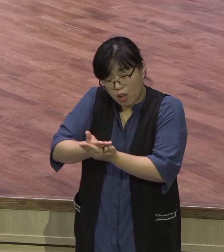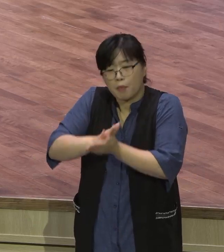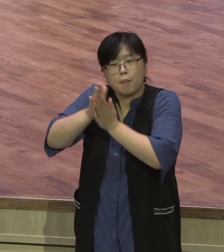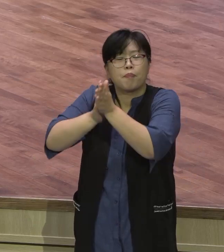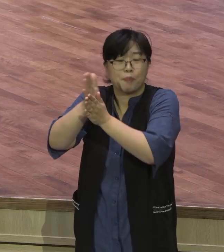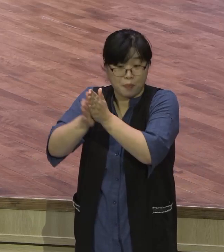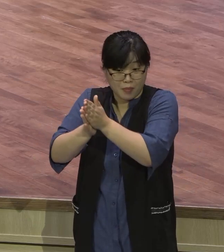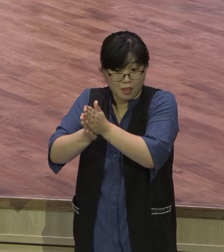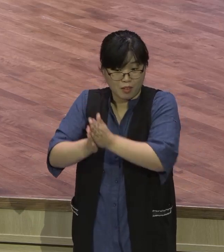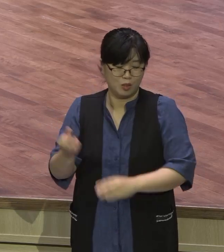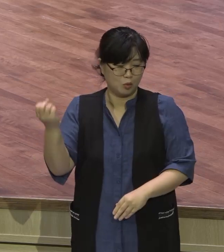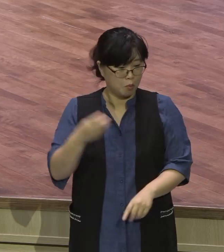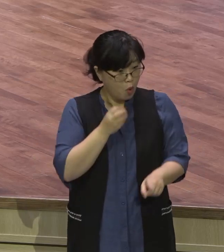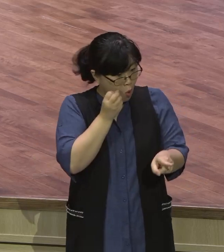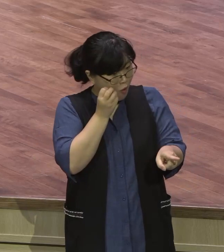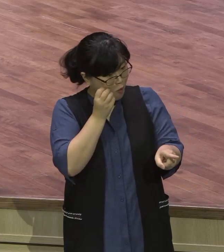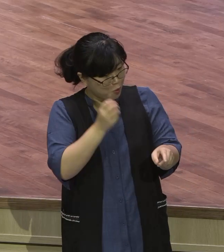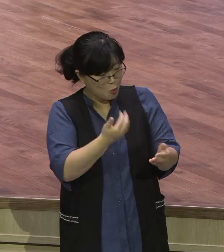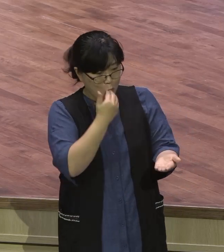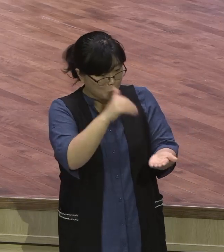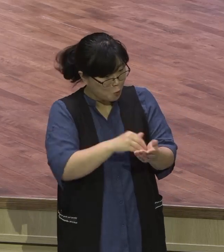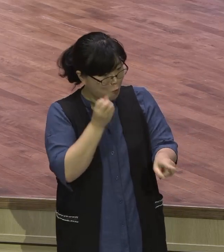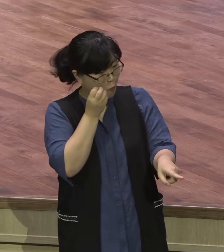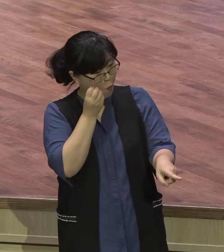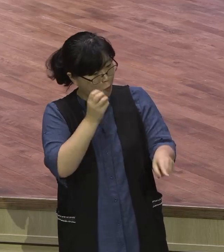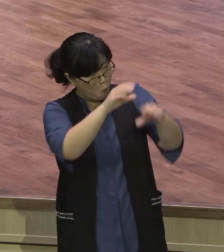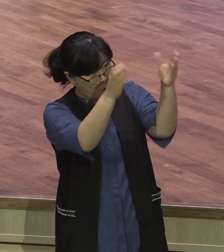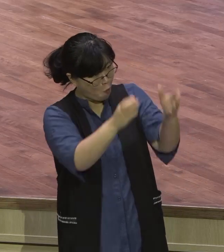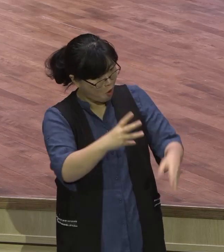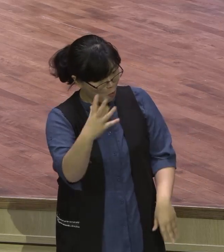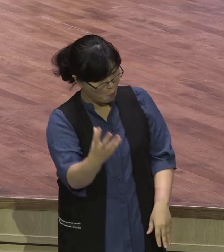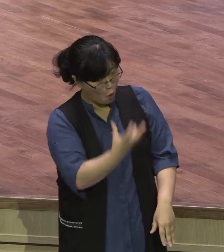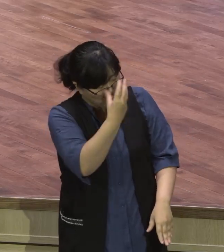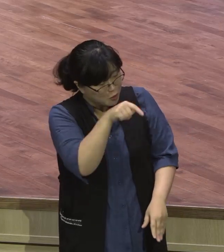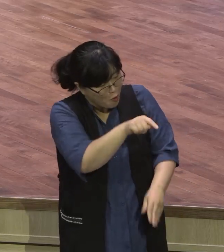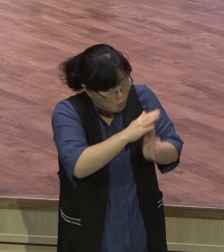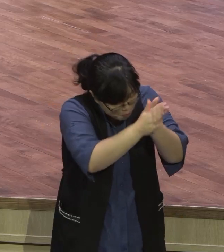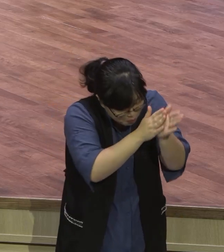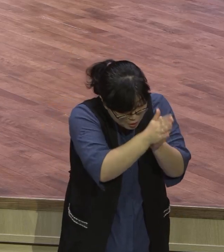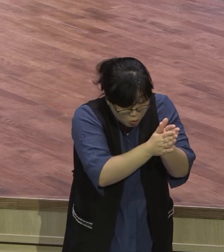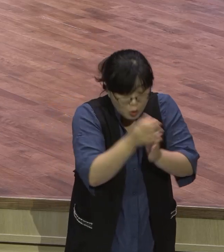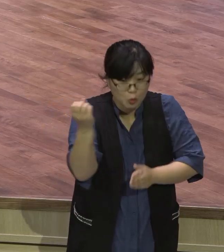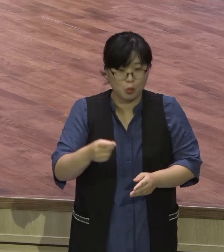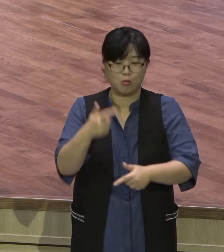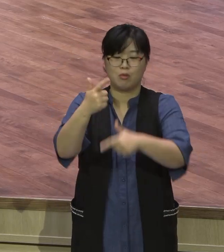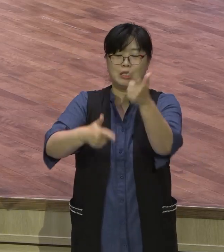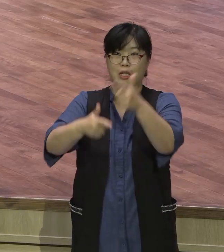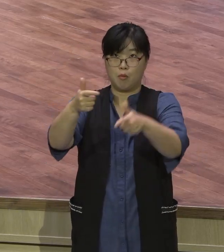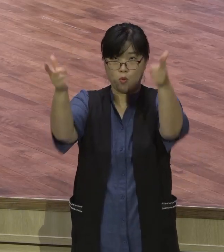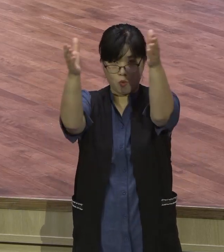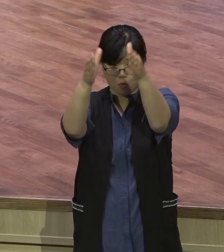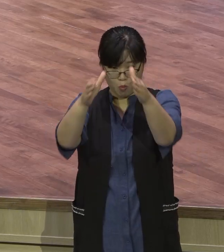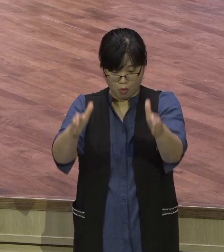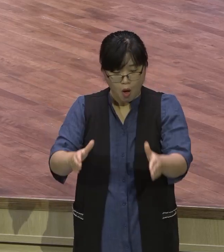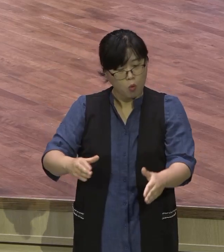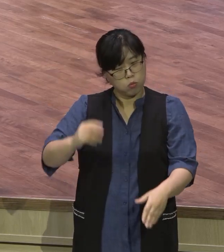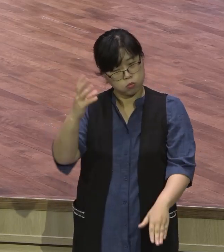엎드려가 복을 달라고 그렇게 비는 모습들을 우리가 많이 봅니다. 그래서 우상이 생긴 거요.